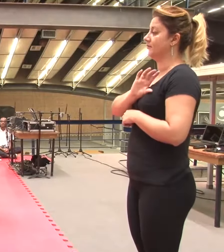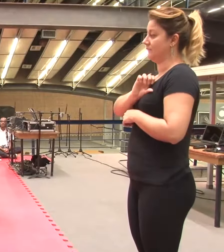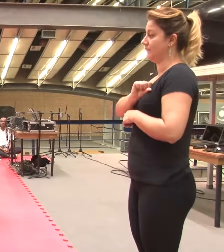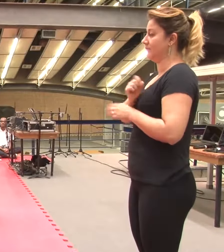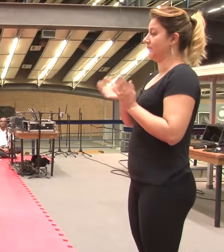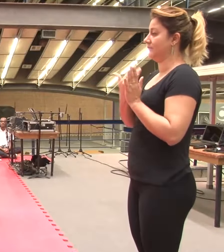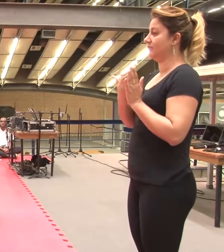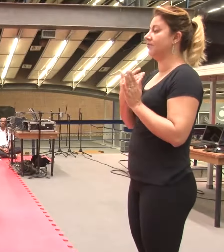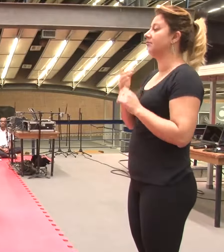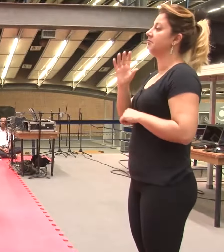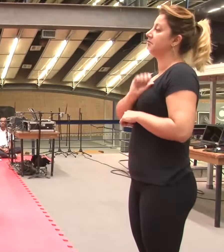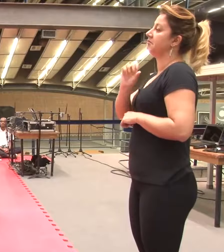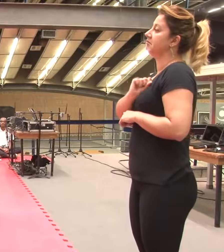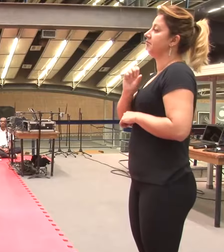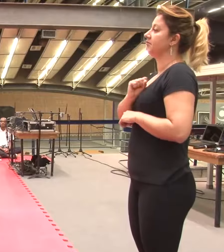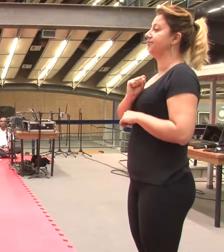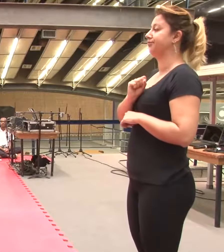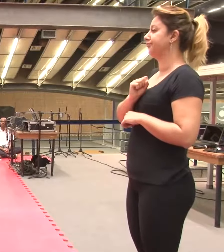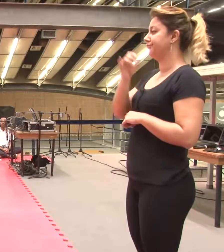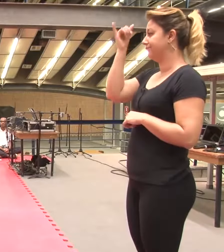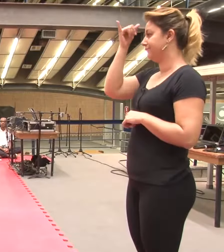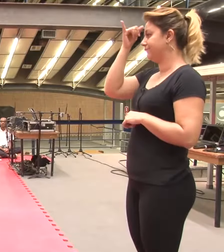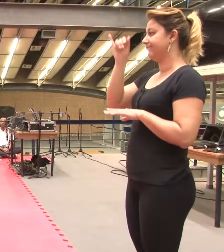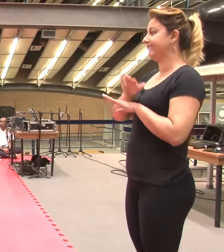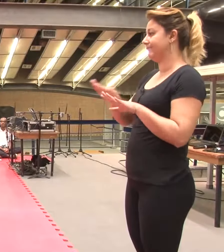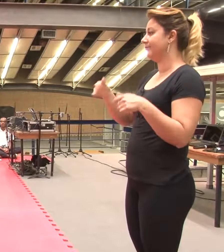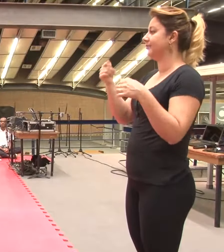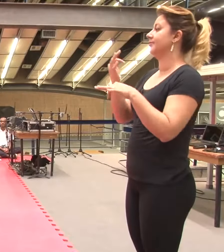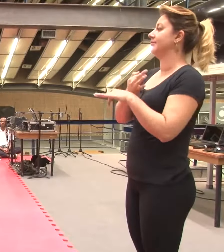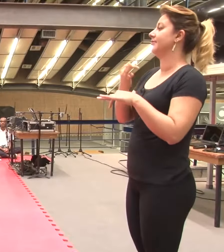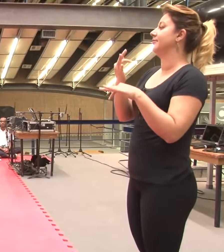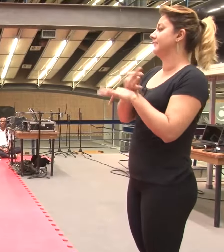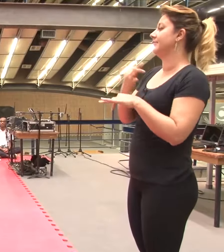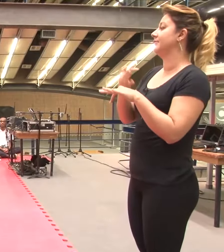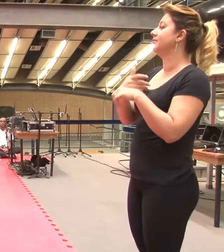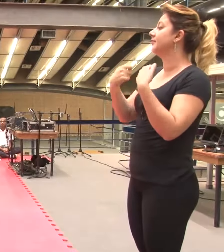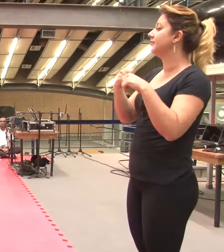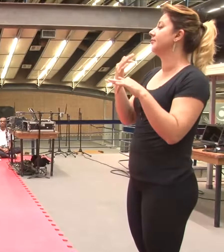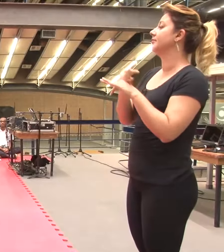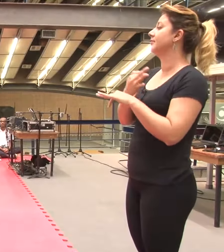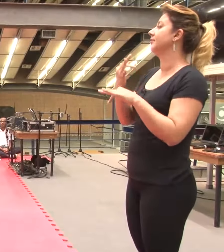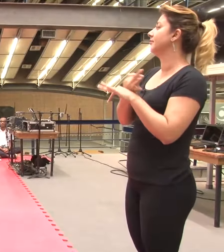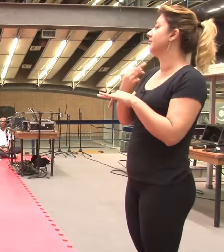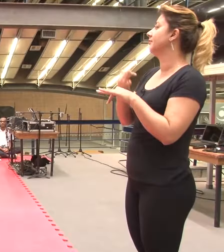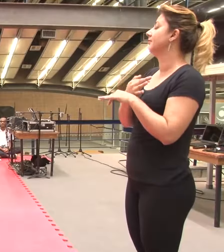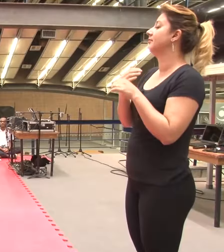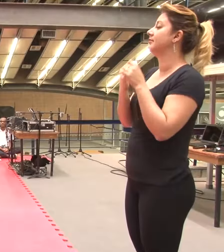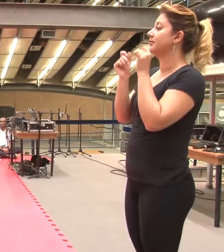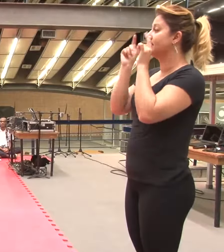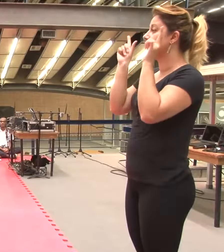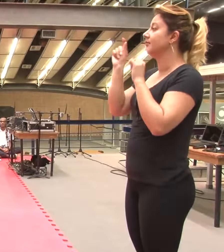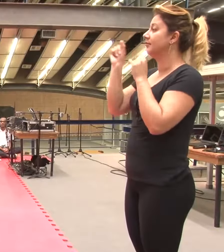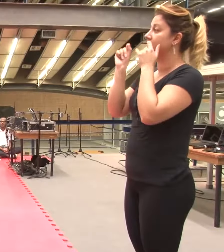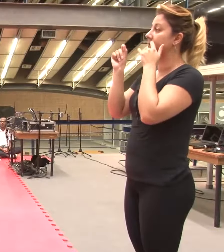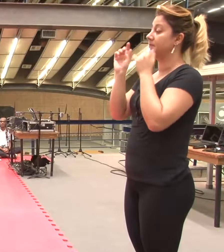não, né? Tudo, se ter um comedimento, é preciso estar atento, né? Que o amor, o grande